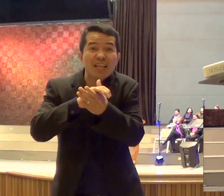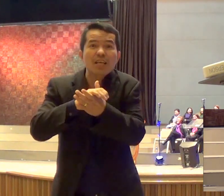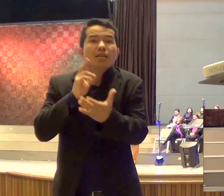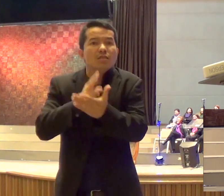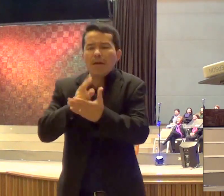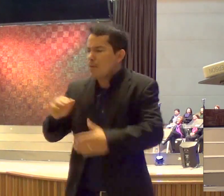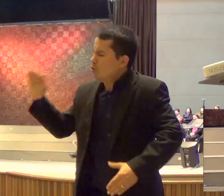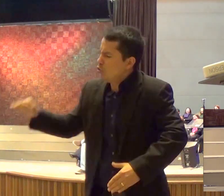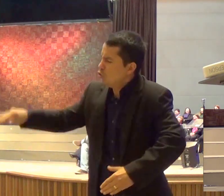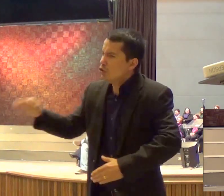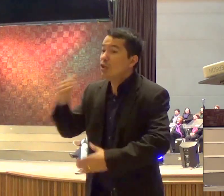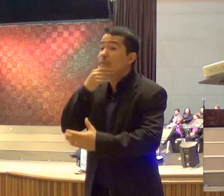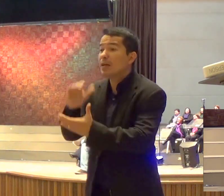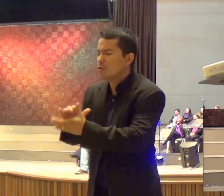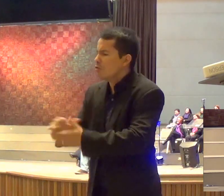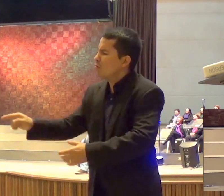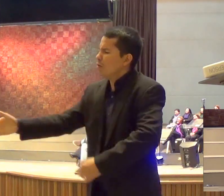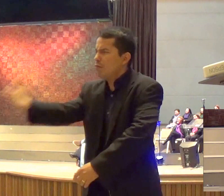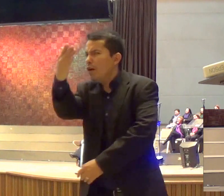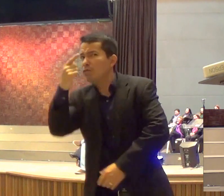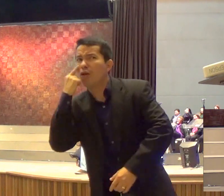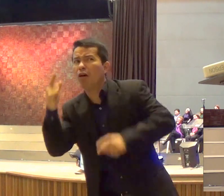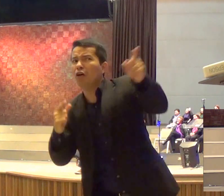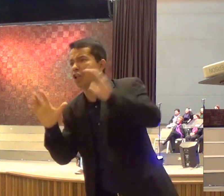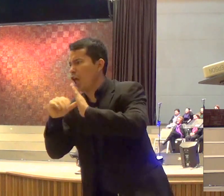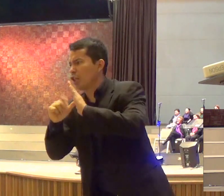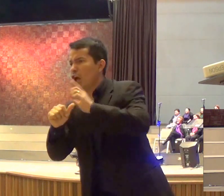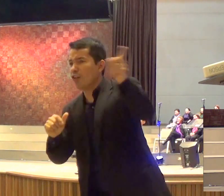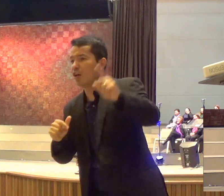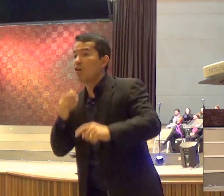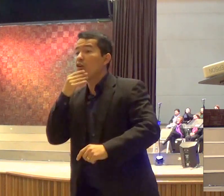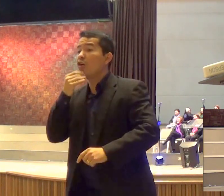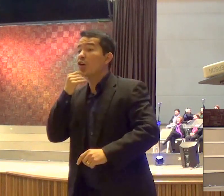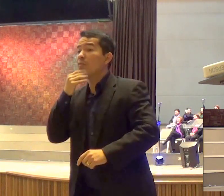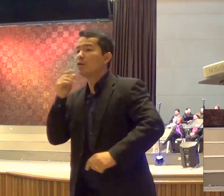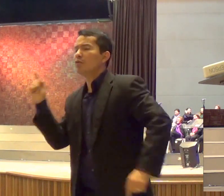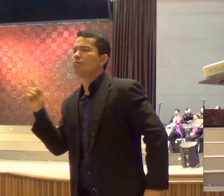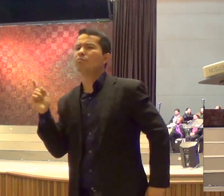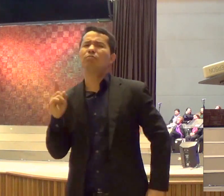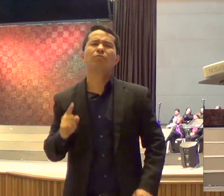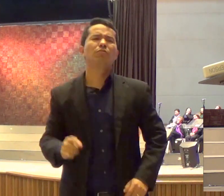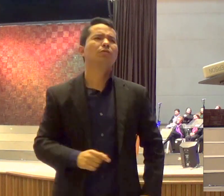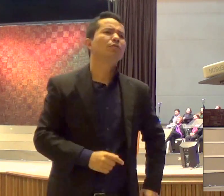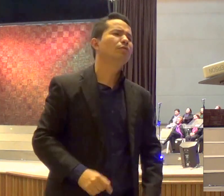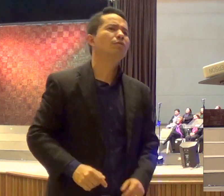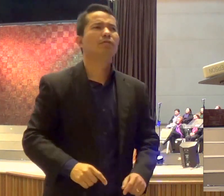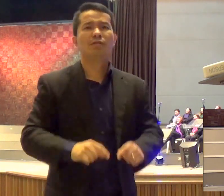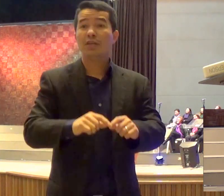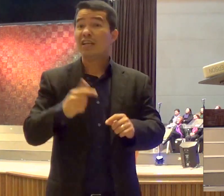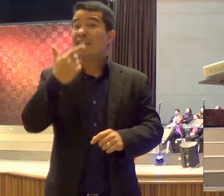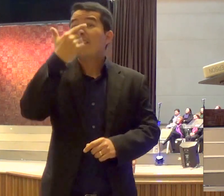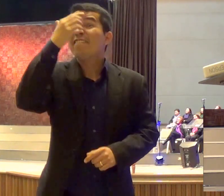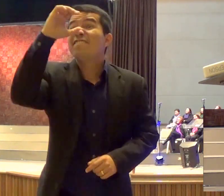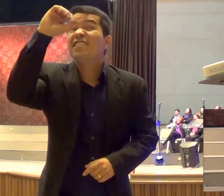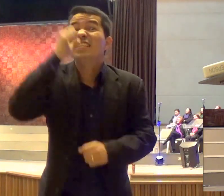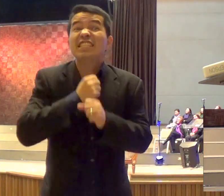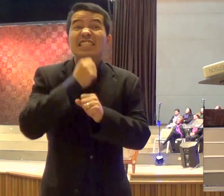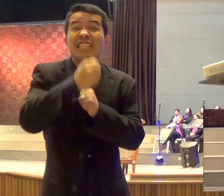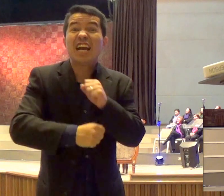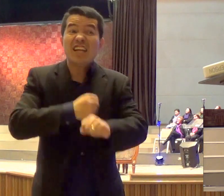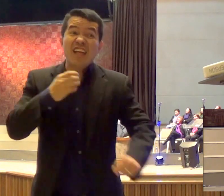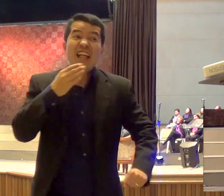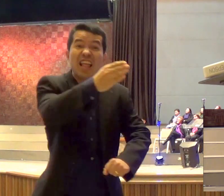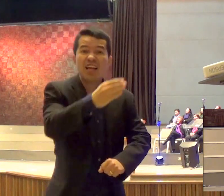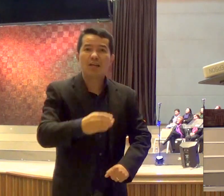ela acordava toda noite o abençoado tem ladrão na cozinha ele não encontrava um dia depois de 20 anos ela